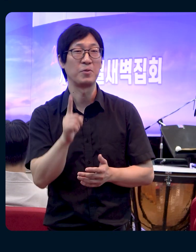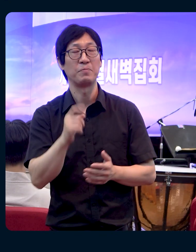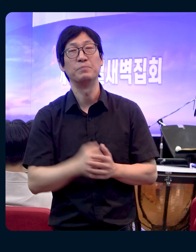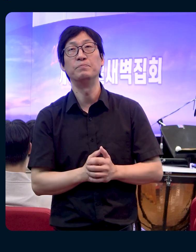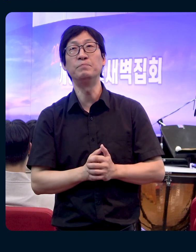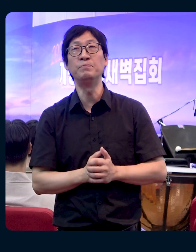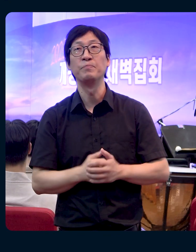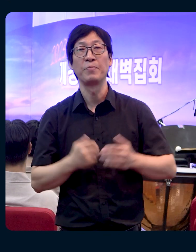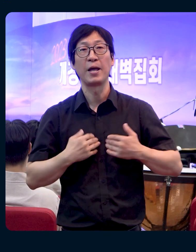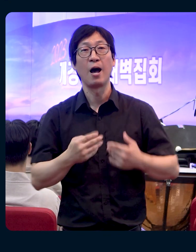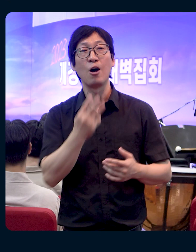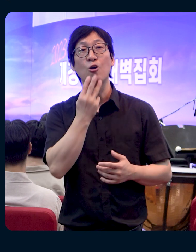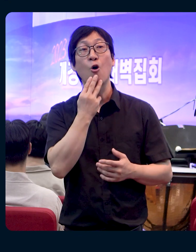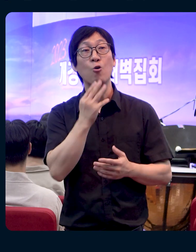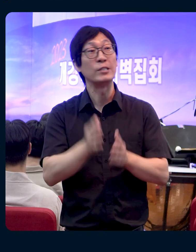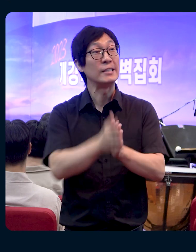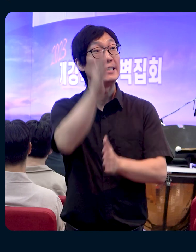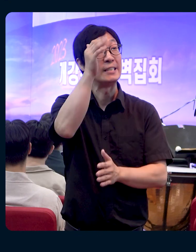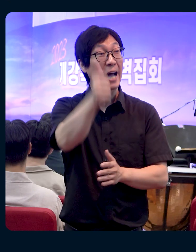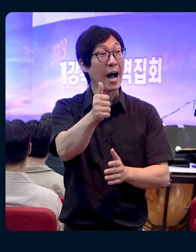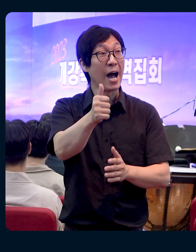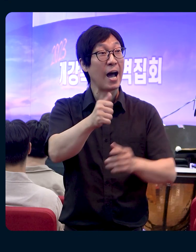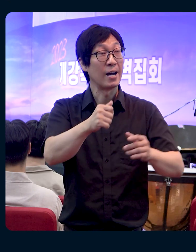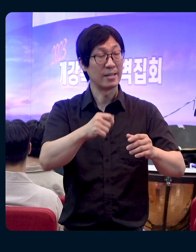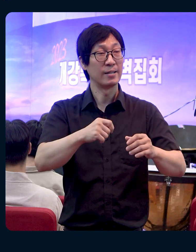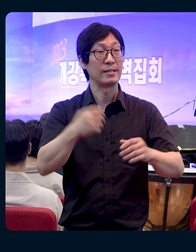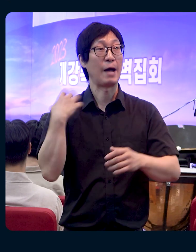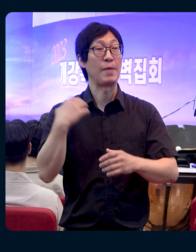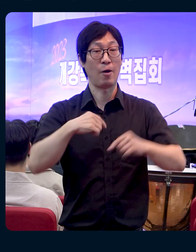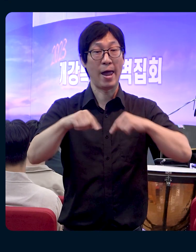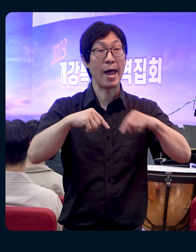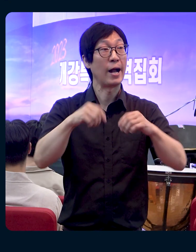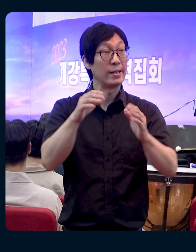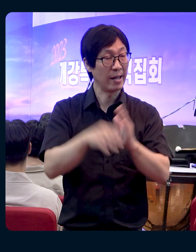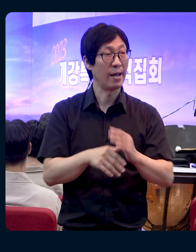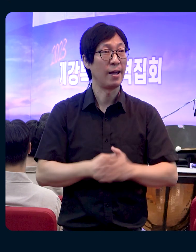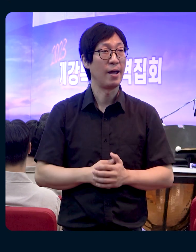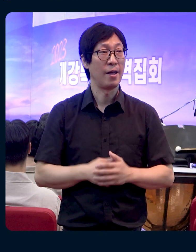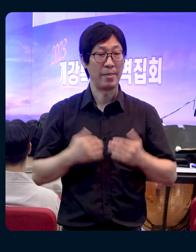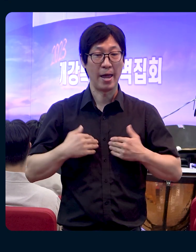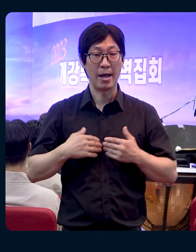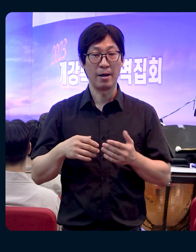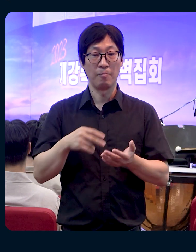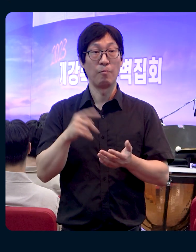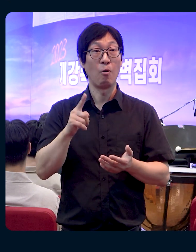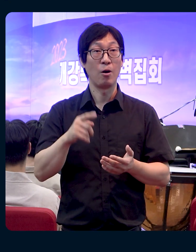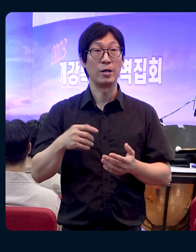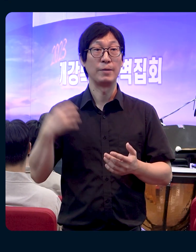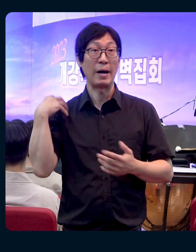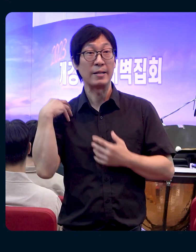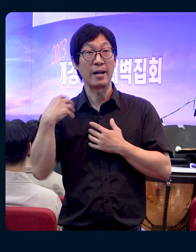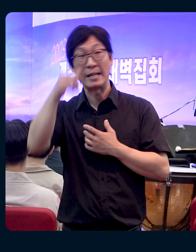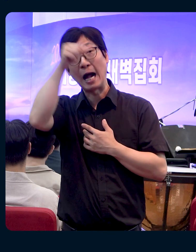자기가 서울시장 있을 때, 그럴 때 자기가 이제 소망교회 장로고 그다음에 이제 믿는 사람을 알고는